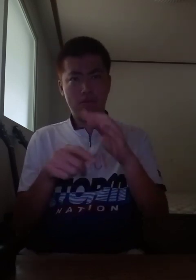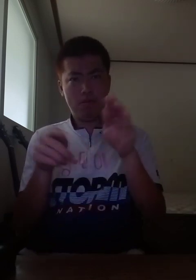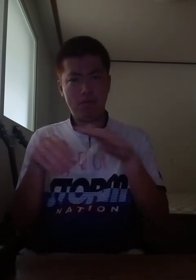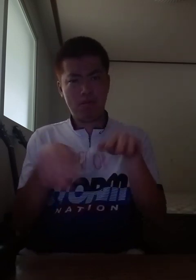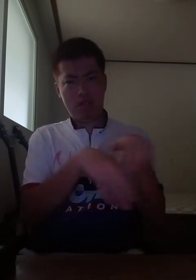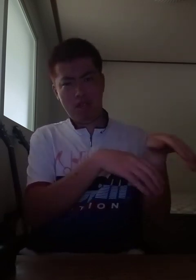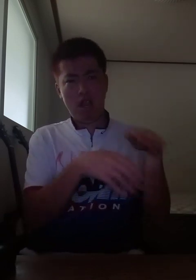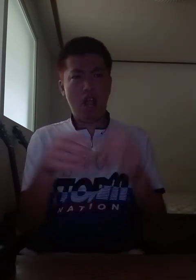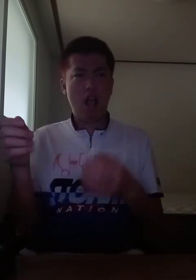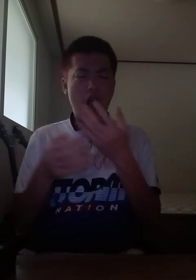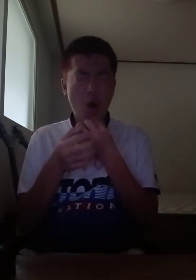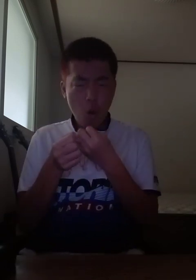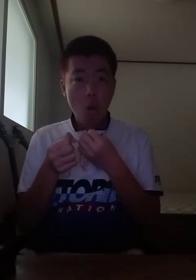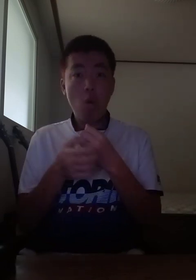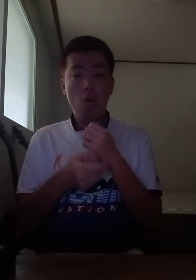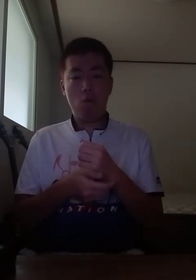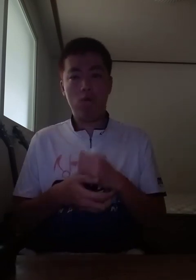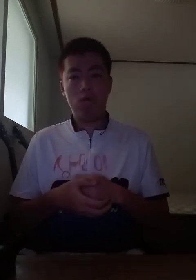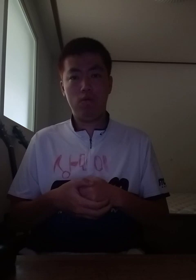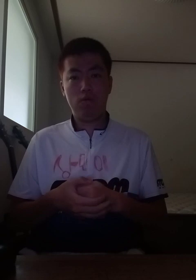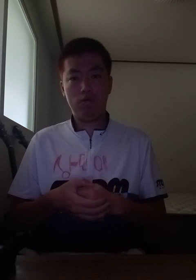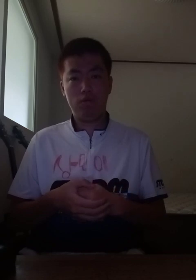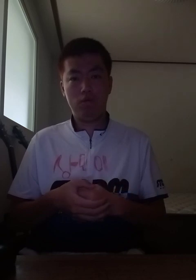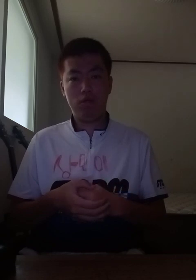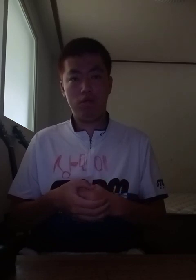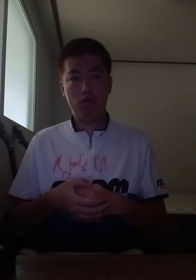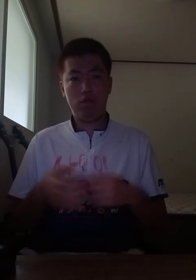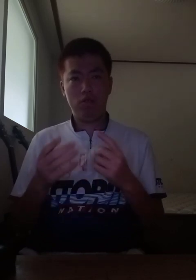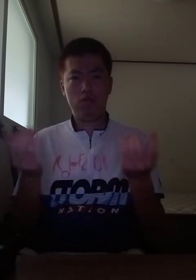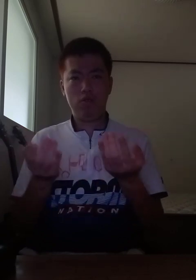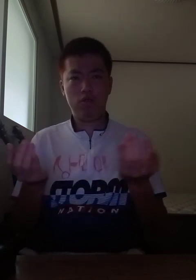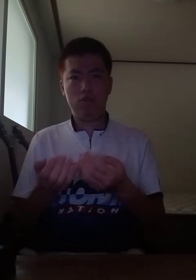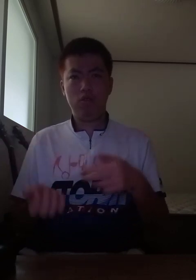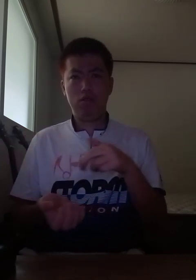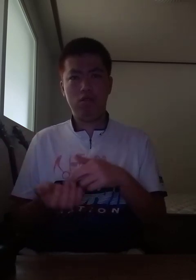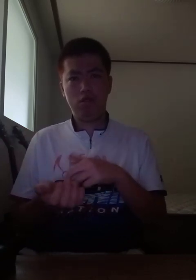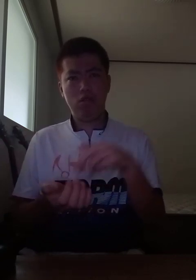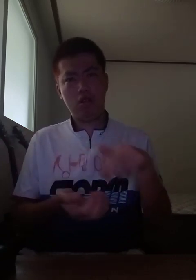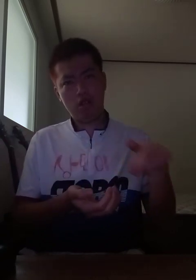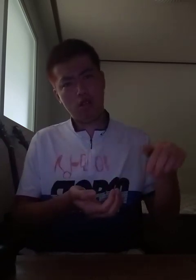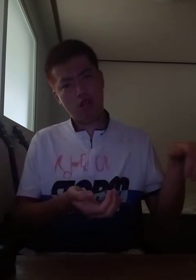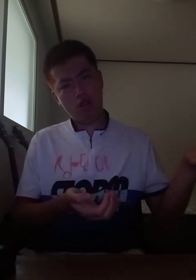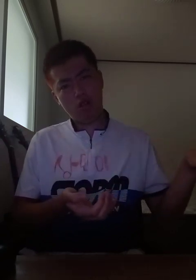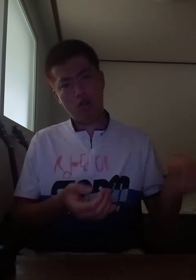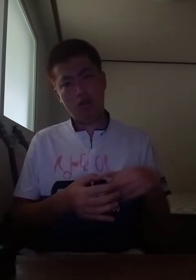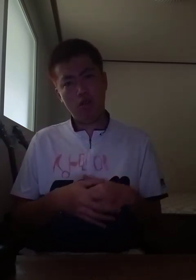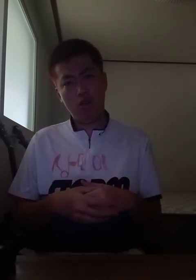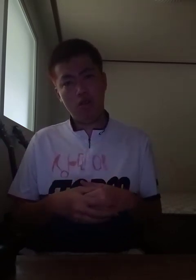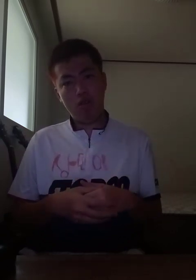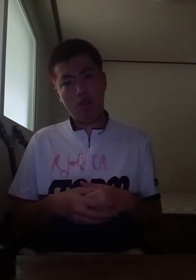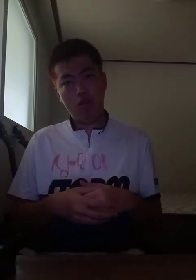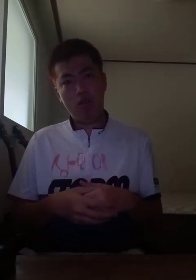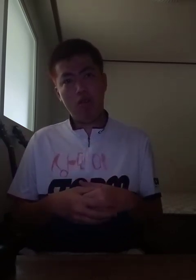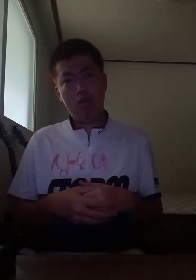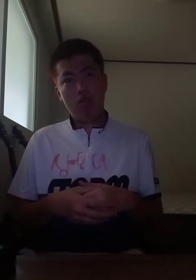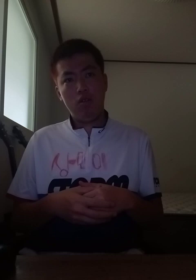피하는 아찔한 상황도 나옵니다. 어쩔 수 없는 거기에서 내려야 돼가지고.